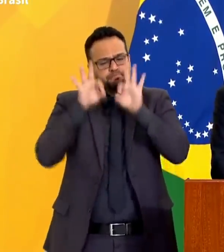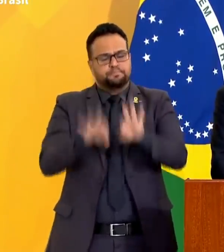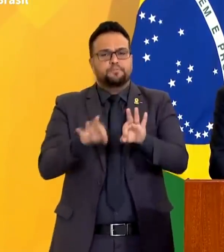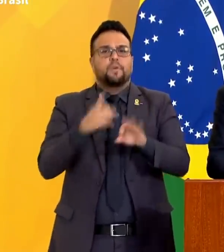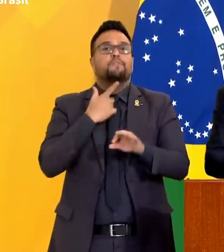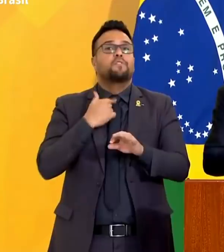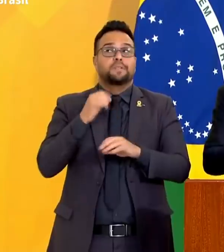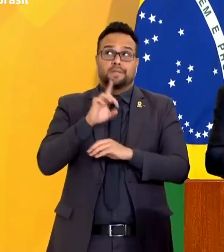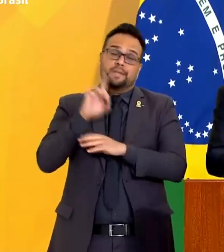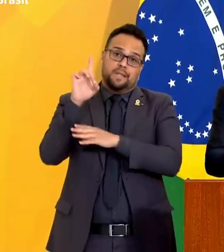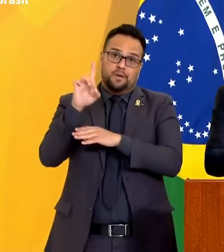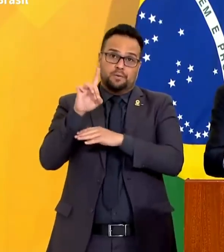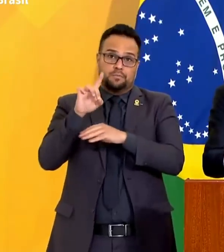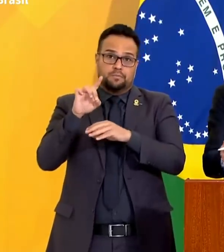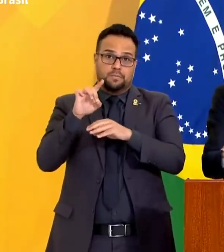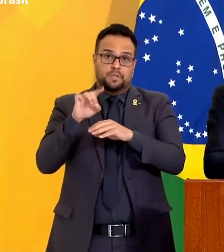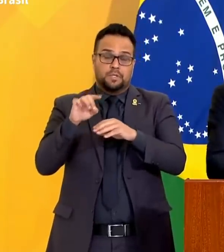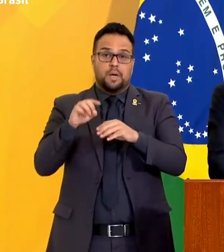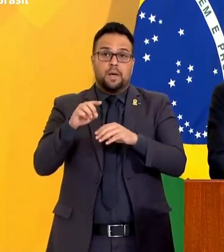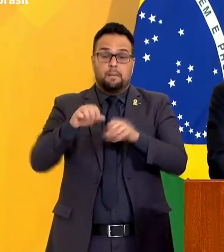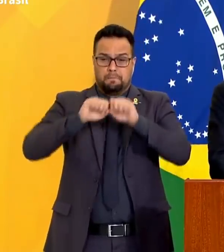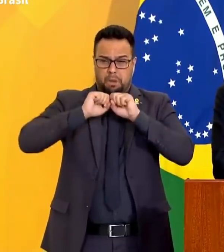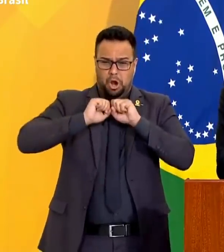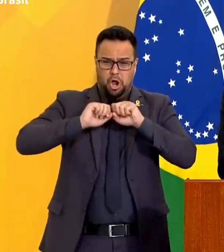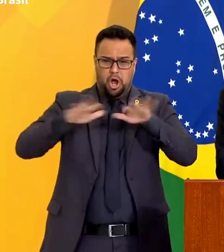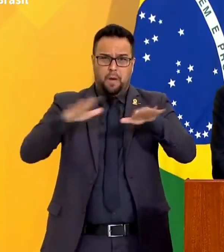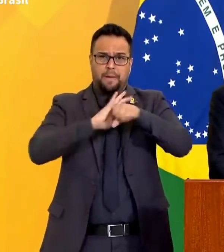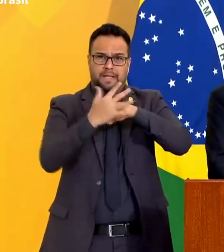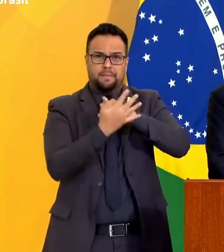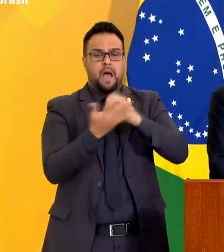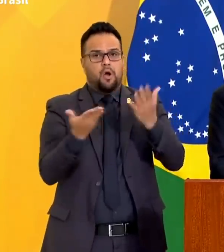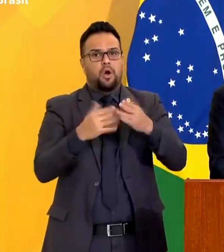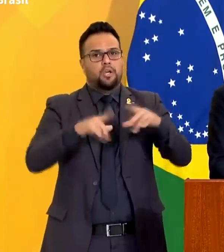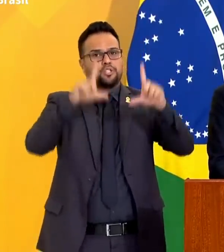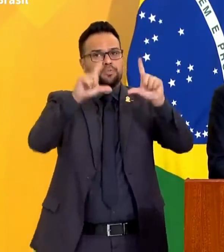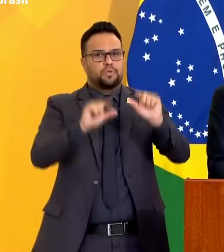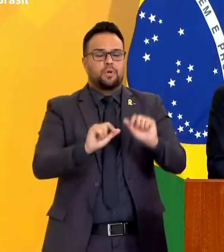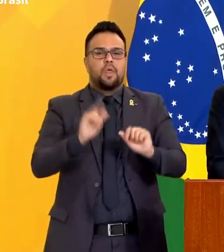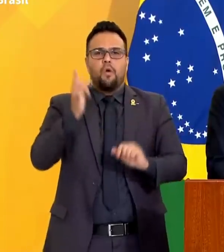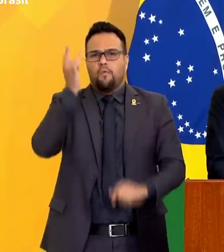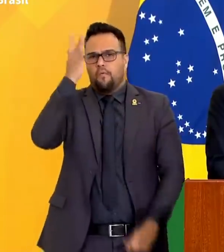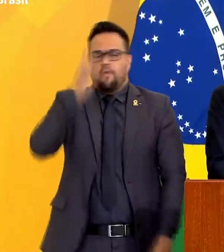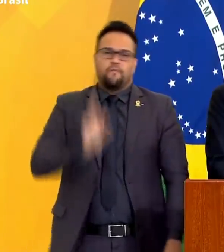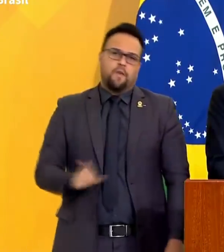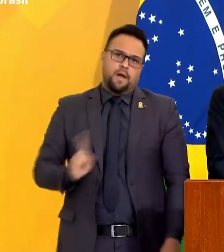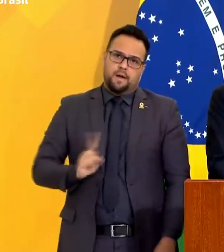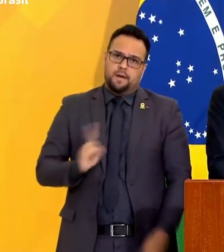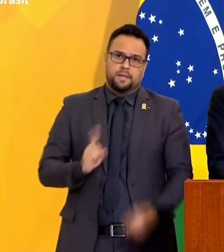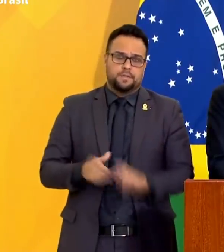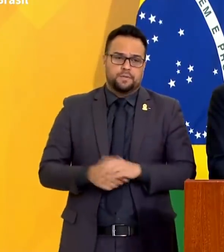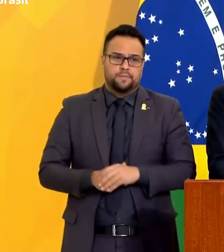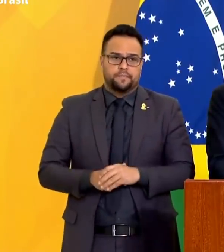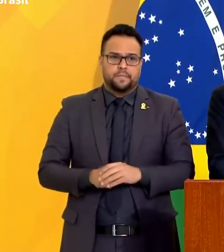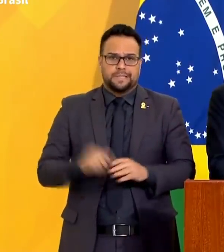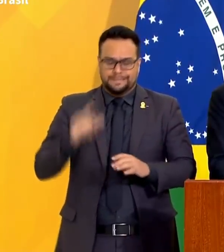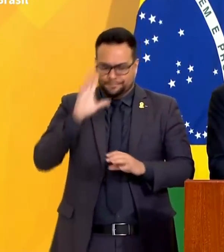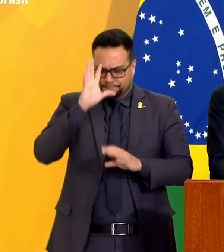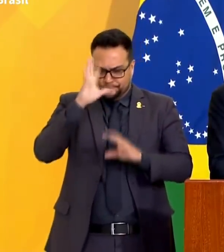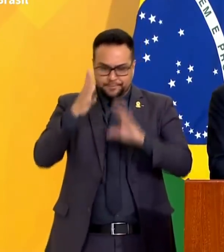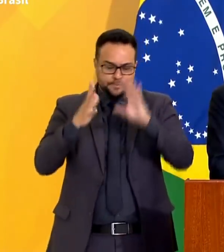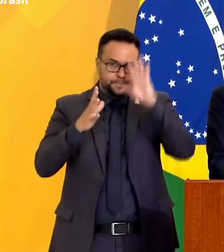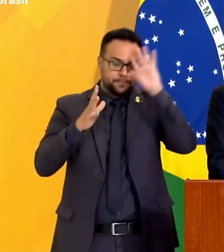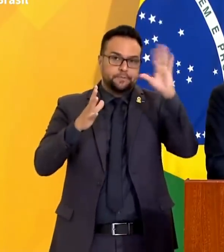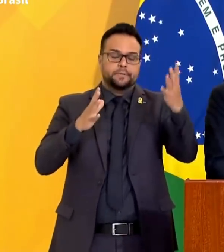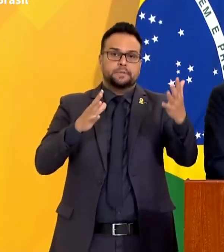a manutenção de empregos passamos a pela coleção da pandemia não foi fácil é muita decisões